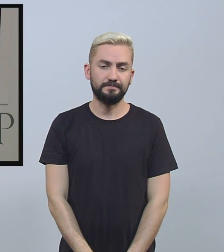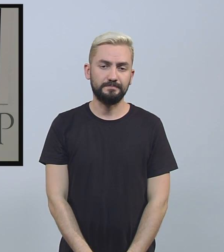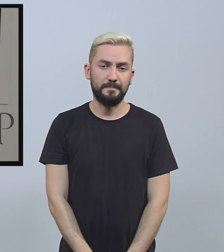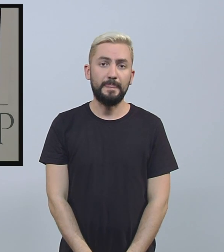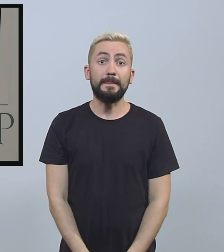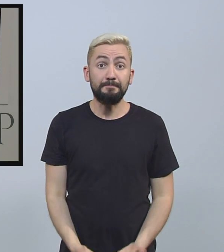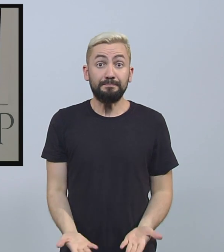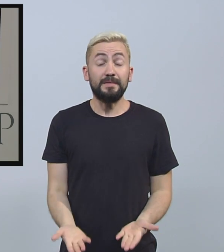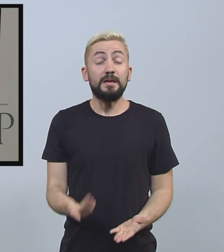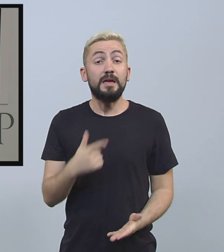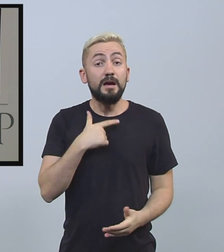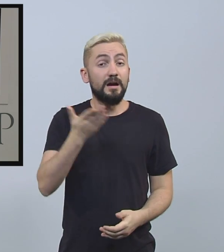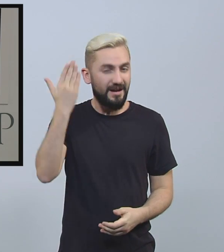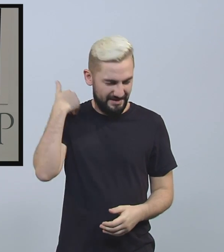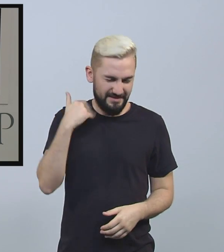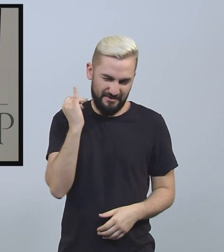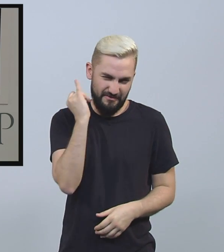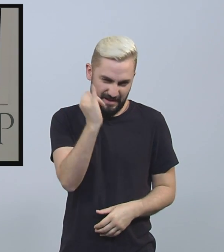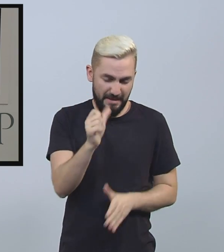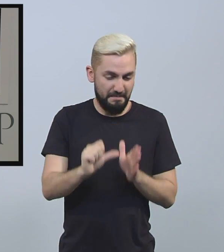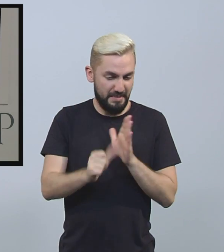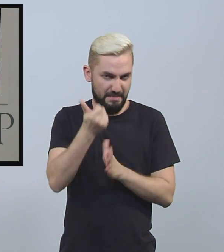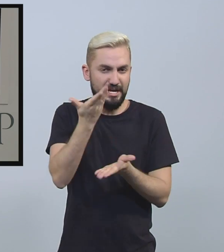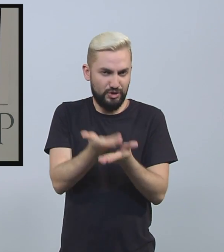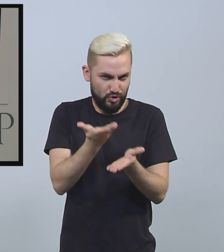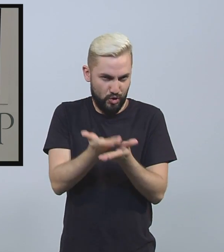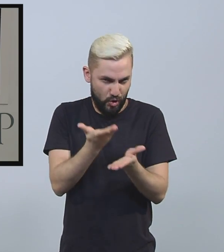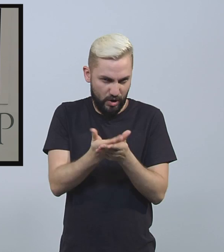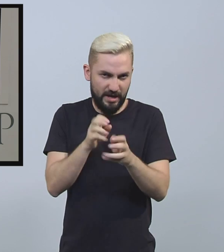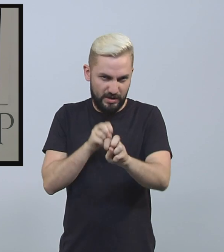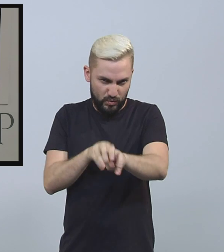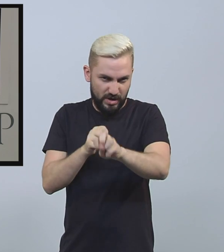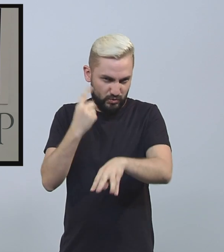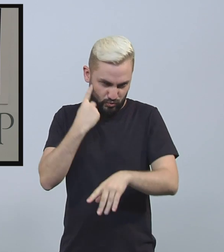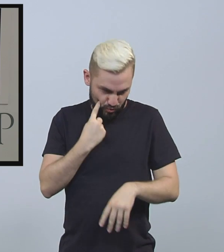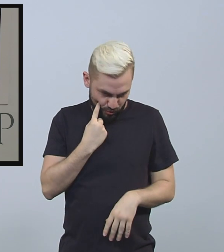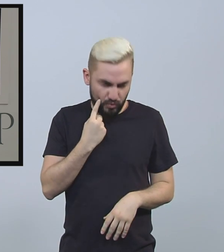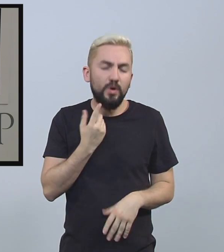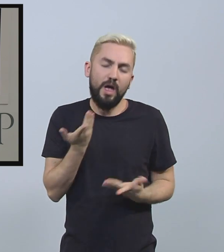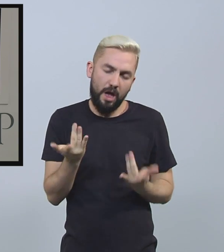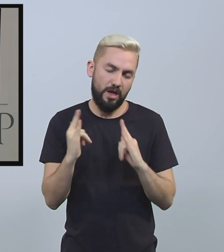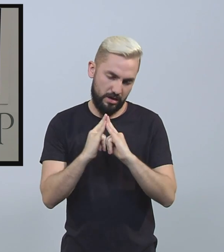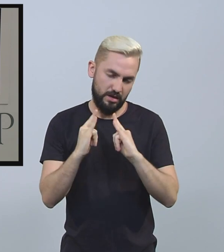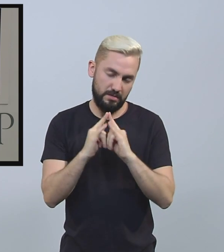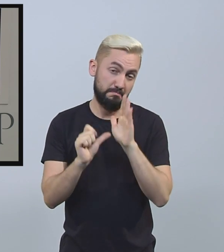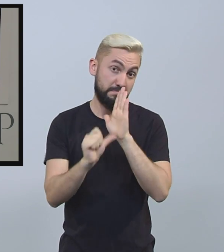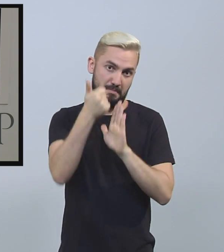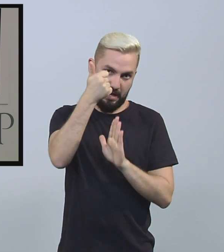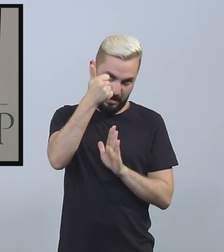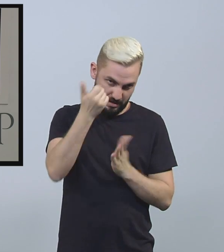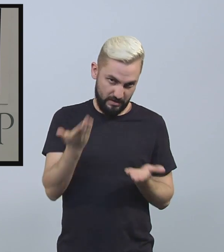Como eu disse, a primeira escola de educação de surdos no Brasil foi o INES.